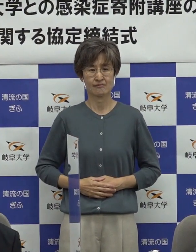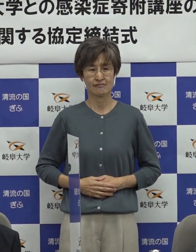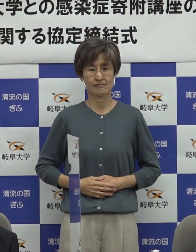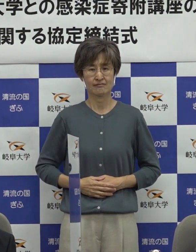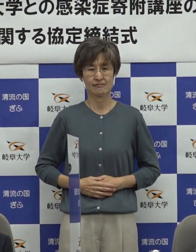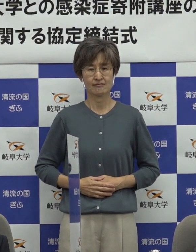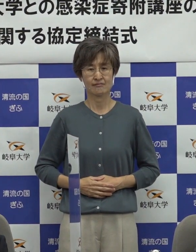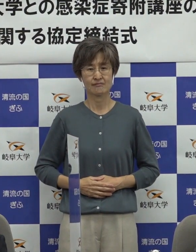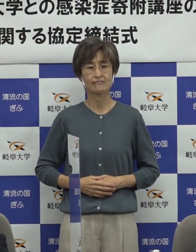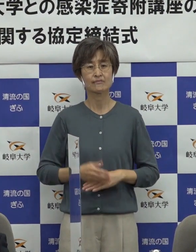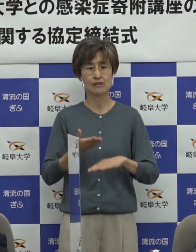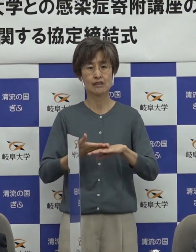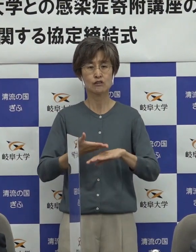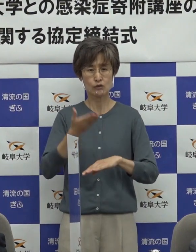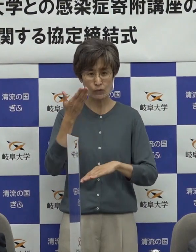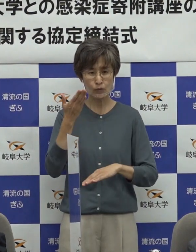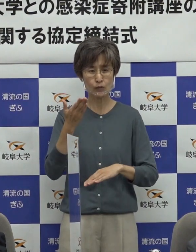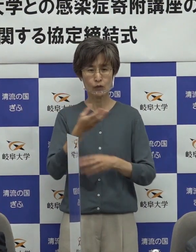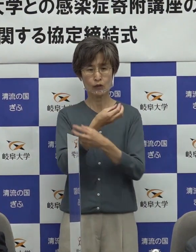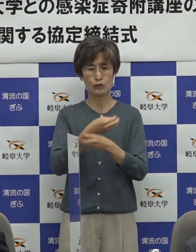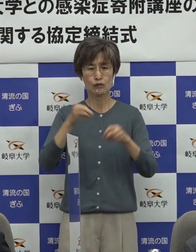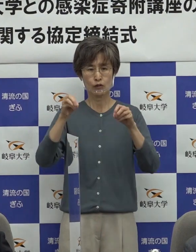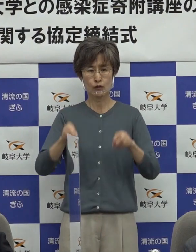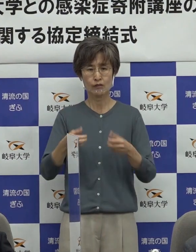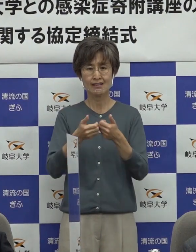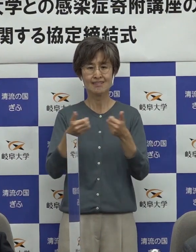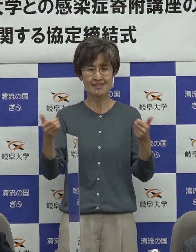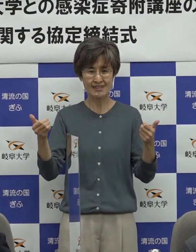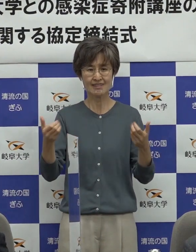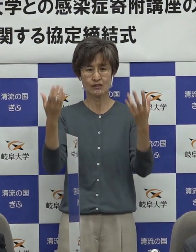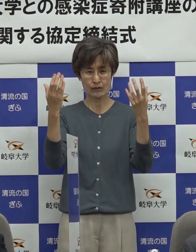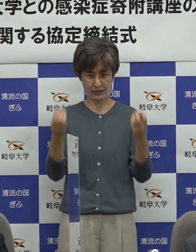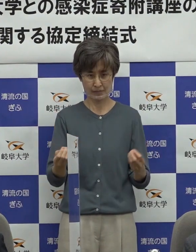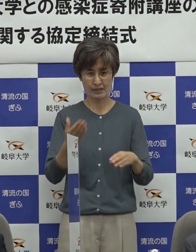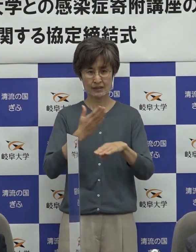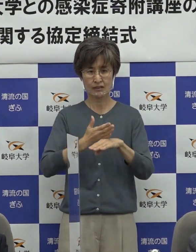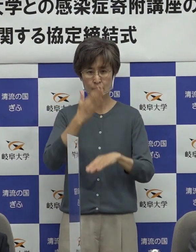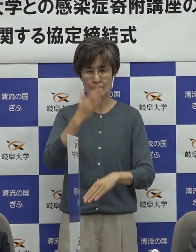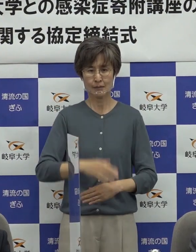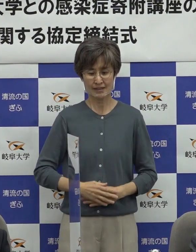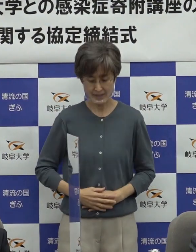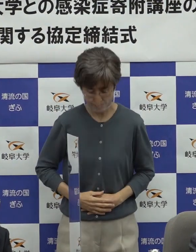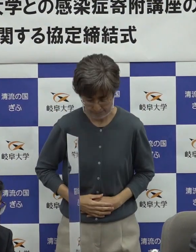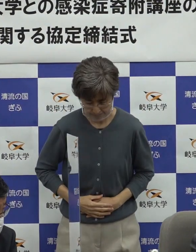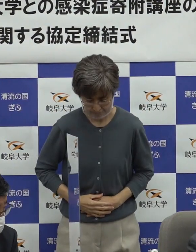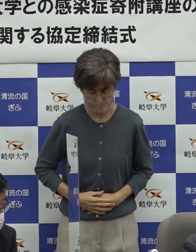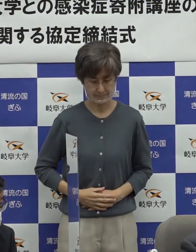はい、それでは以上をもちまして協定締結式を終了いたします。ありがとうございました。どうも